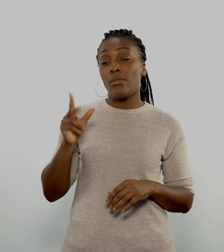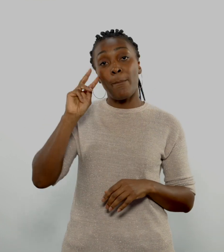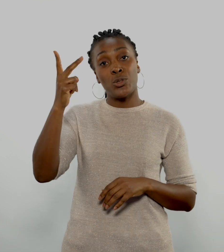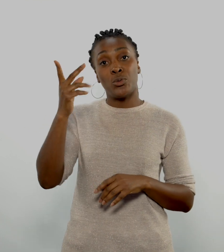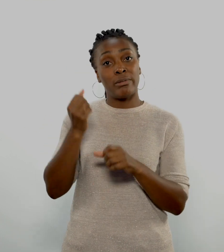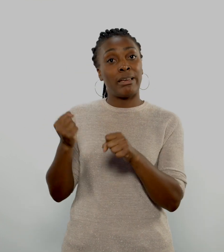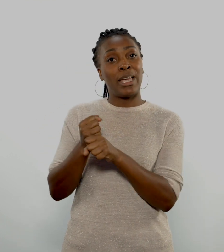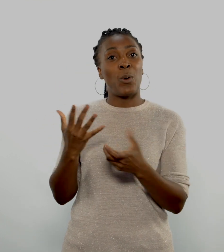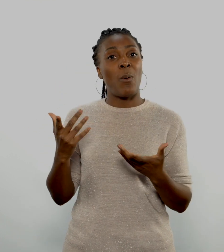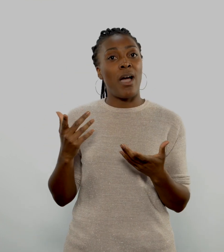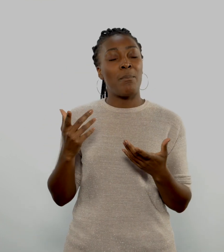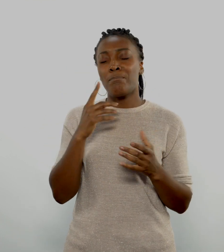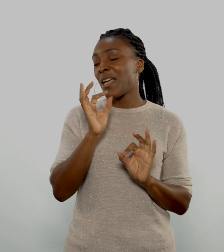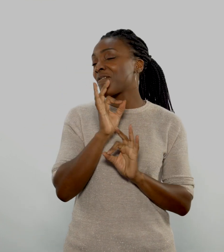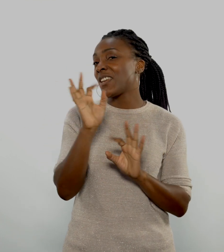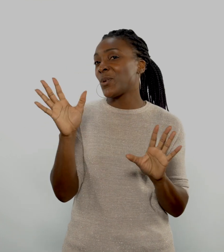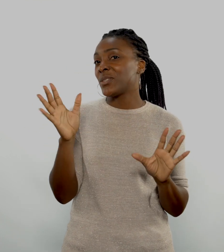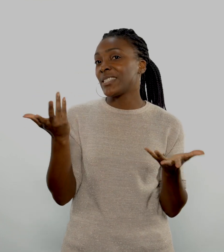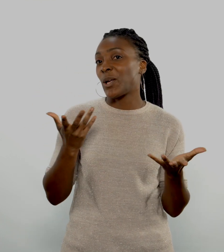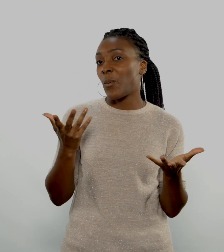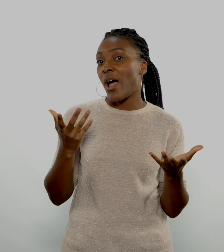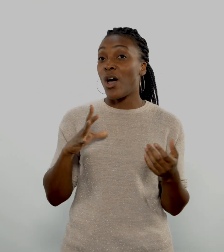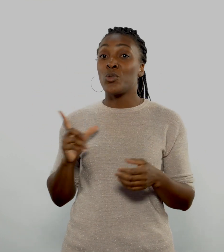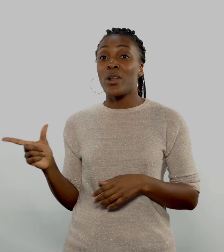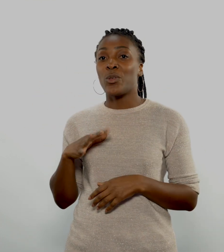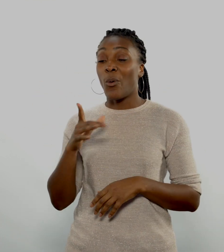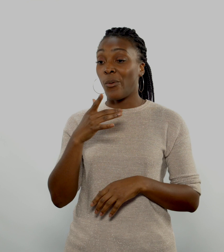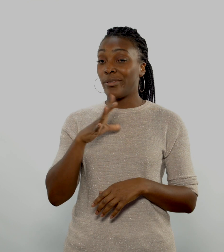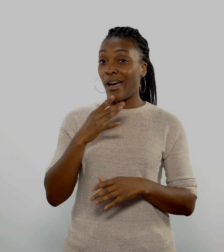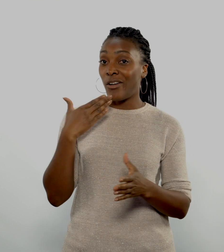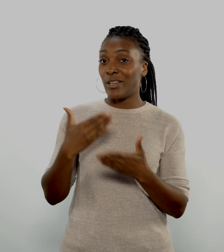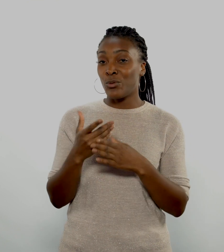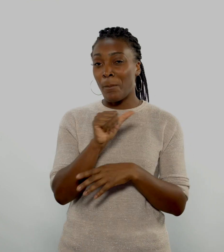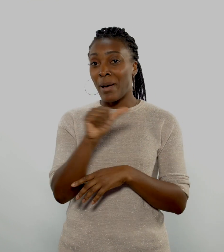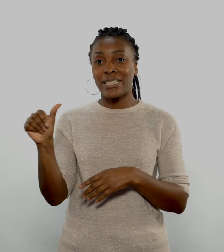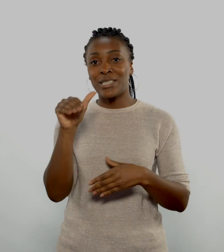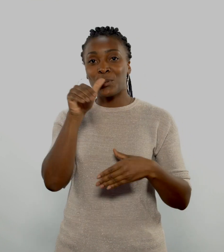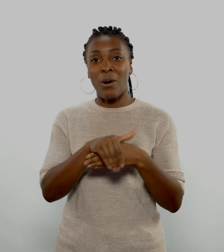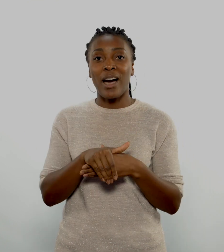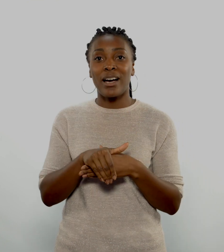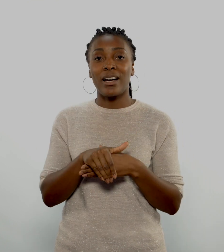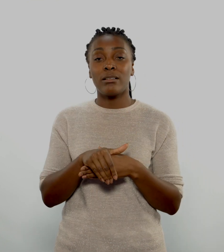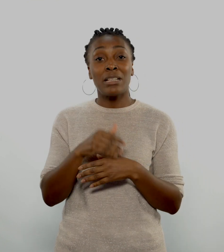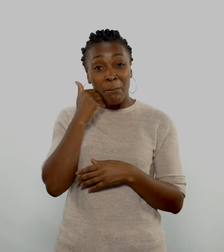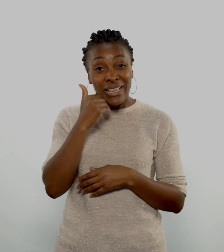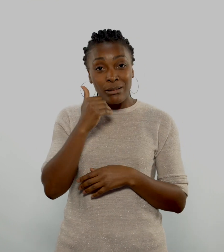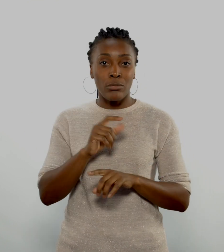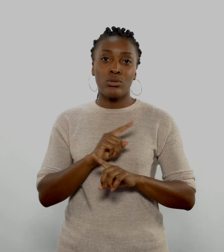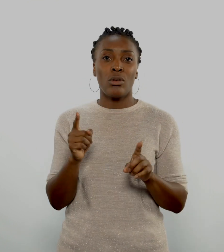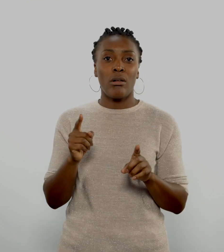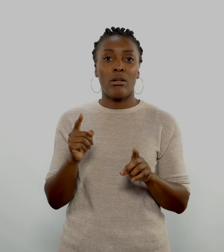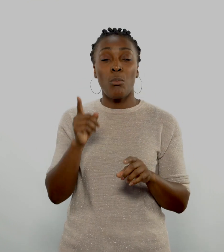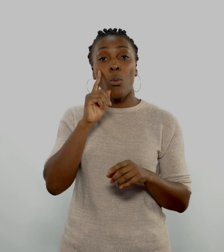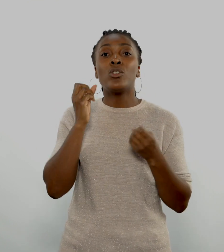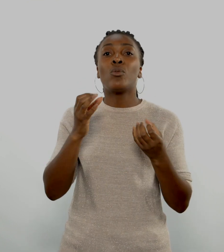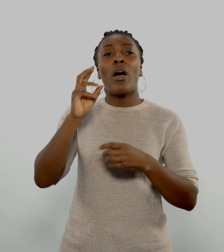établi une habitude, une merveilleuse discipline. On a une date, un rendez-vous tous les mardis soirs. Et c'est pas quelque chose qui est pénible,